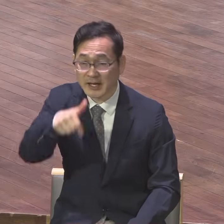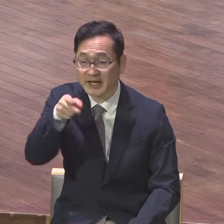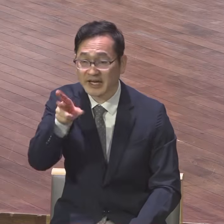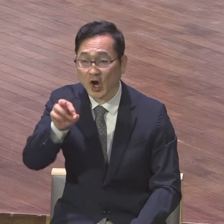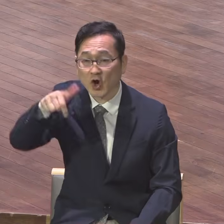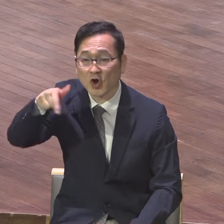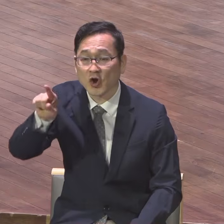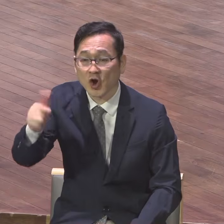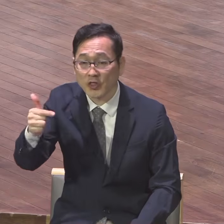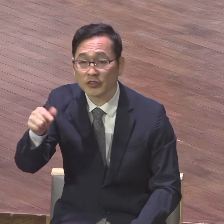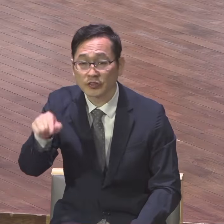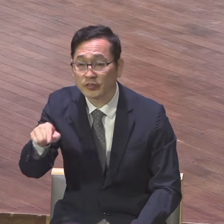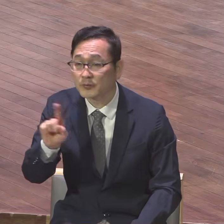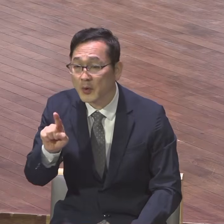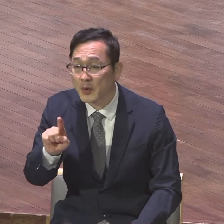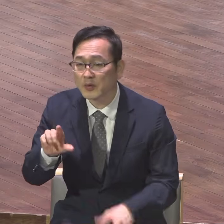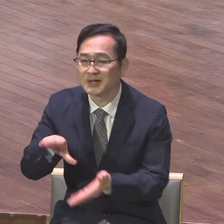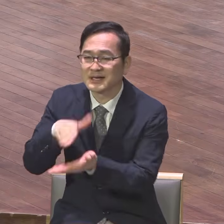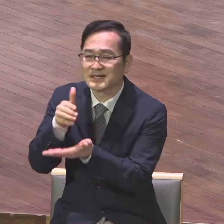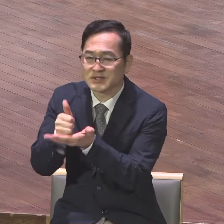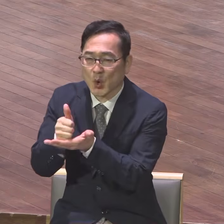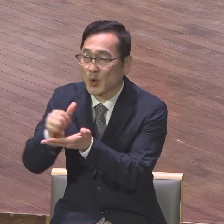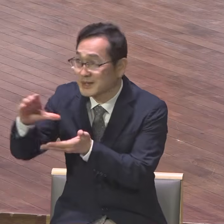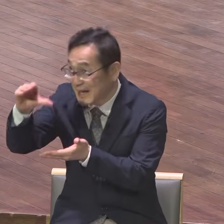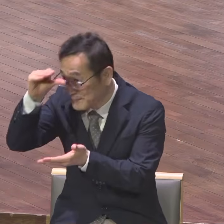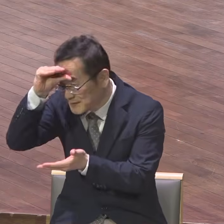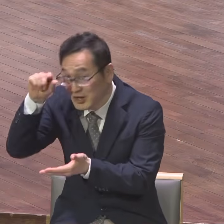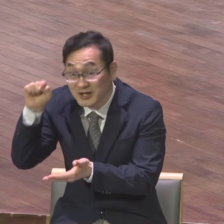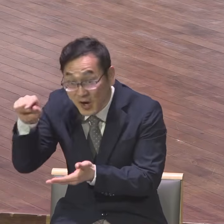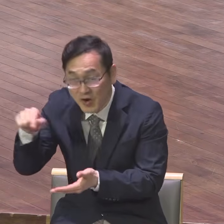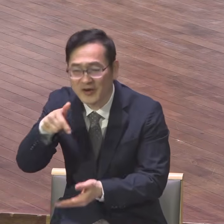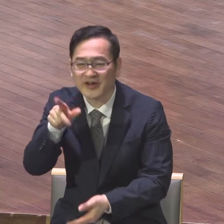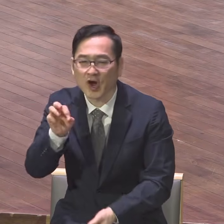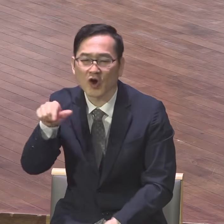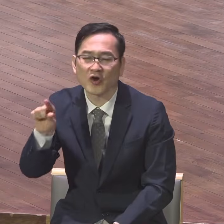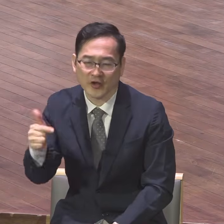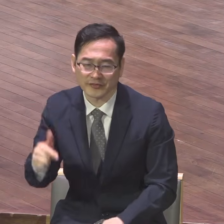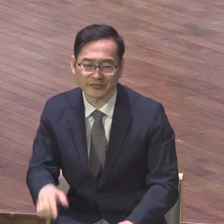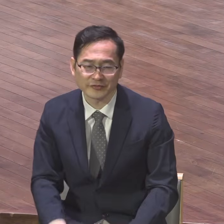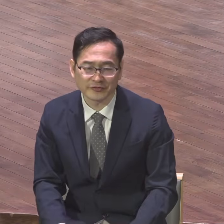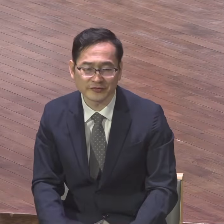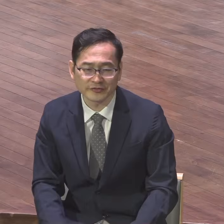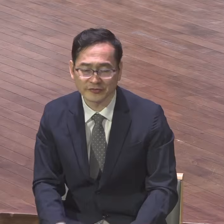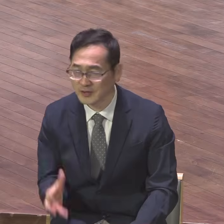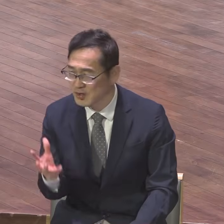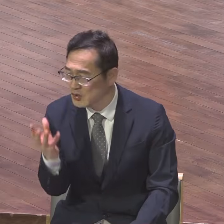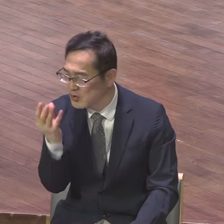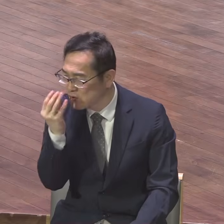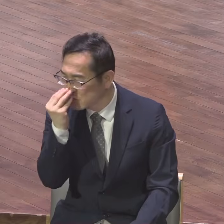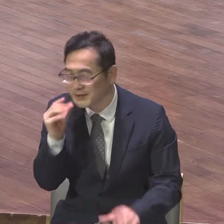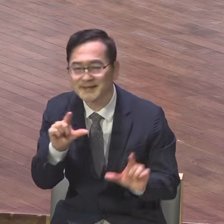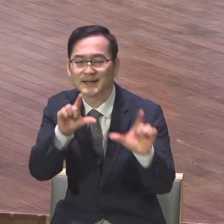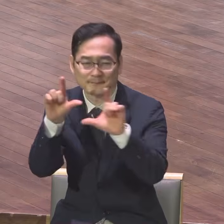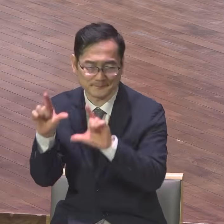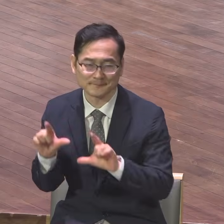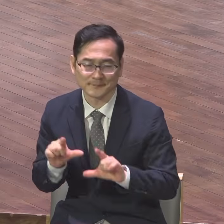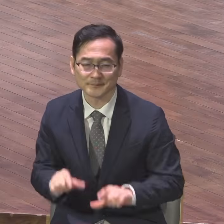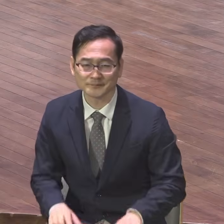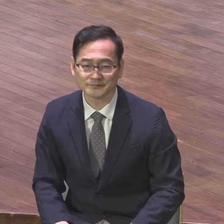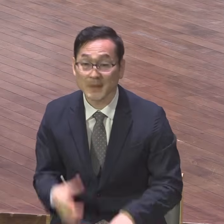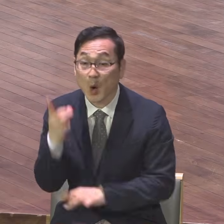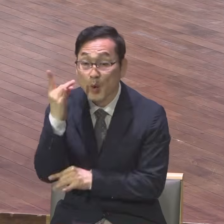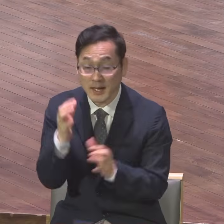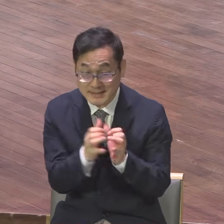합니까? 경건의 본질은 그리스도를 닮아가는 것입니다. 하나님을 닮아가는 것입니다. 그것이 경건이에요. 사실 원래